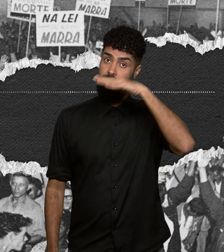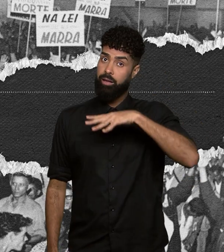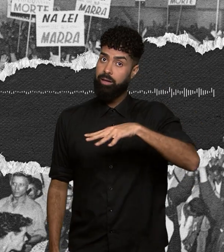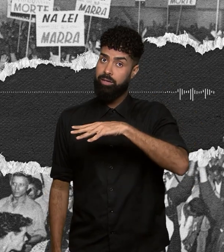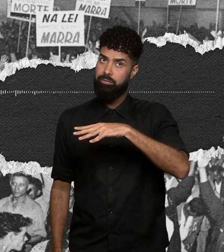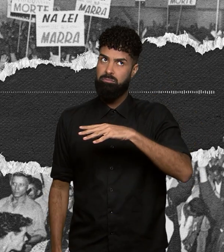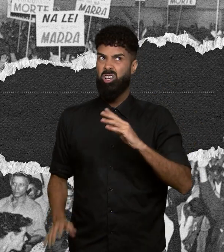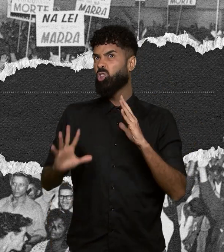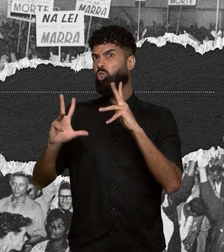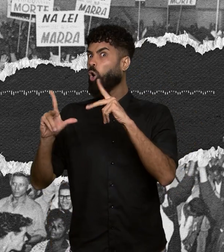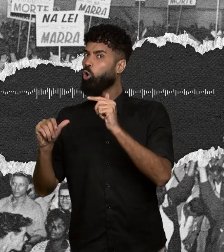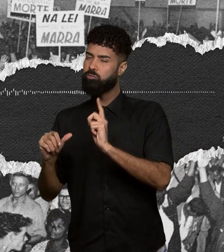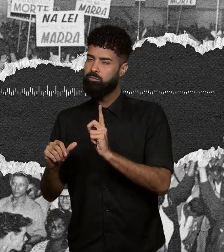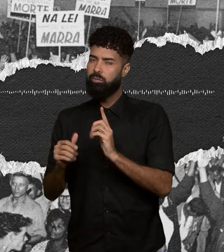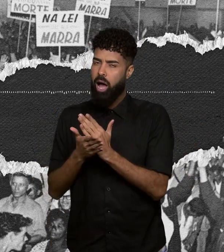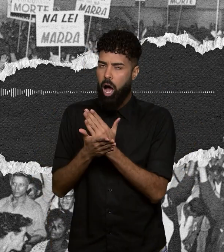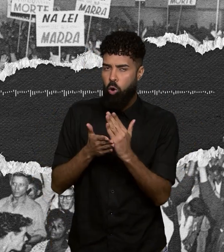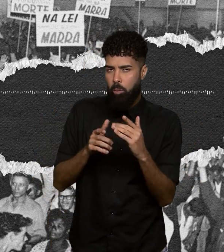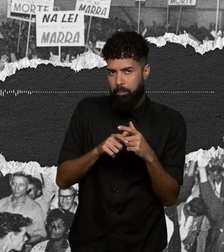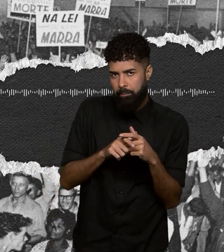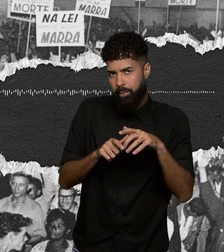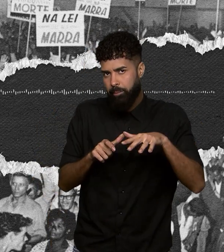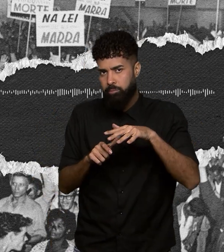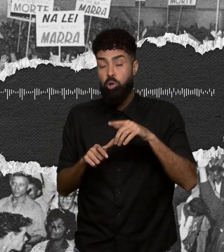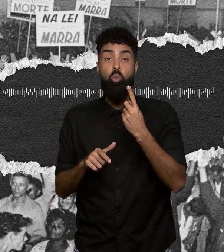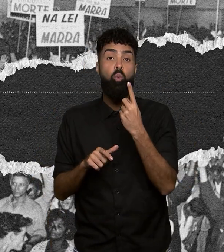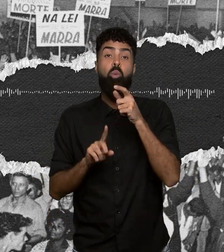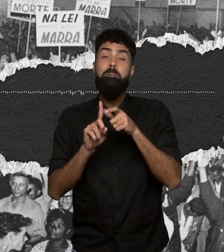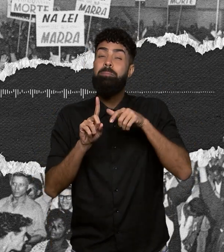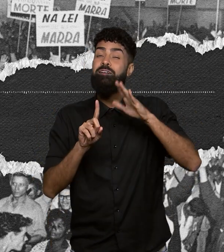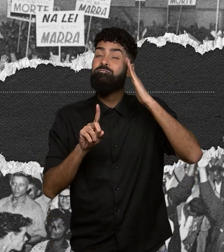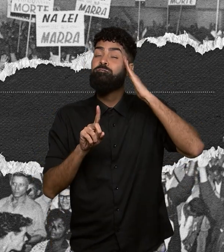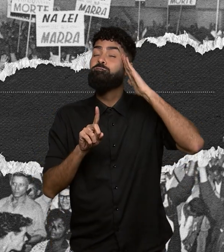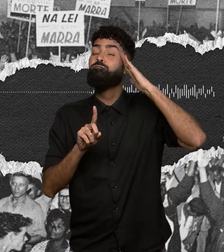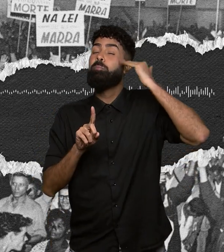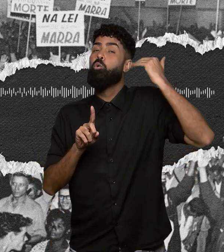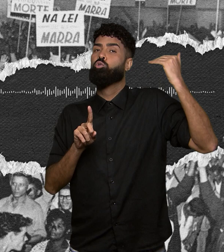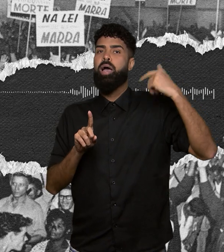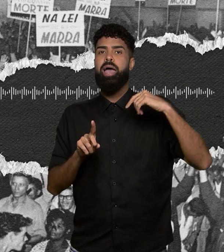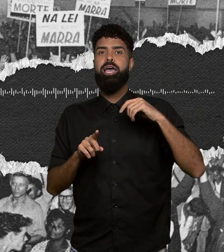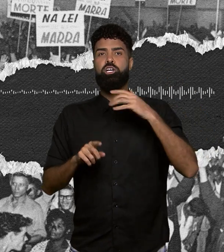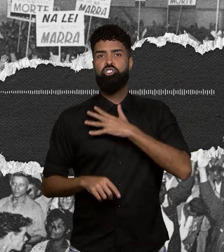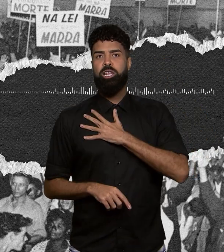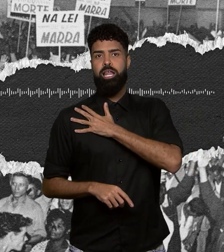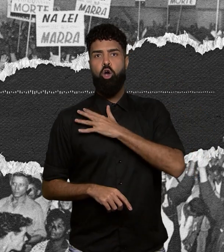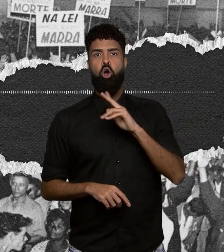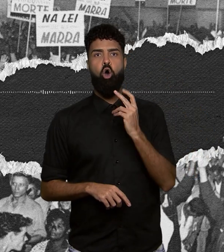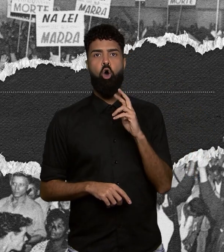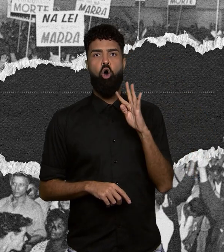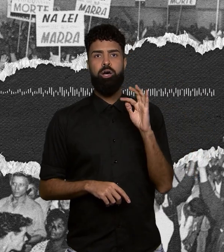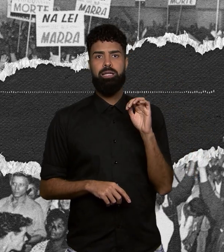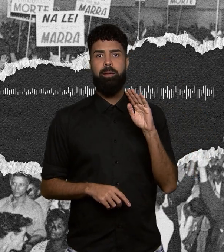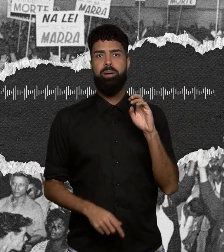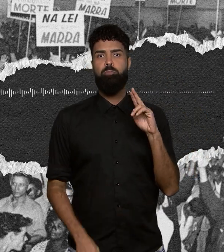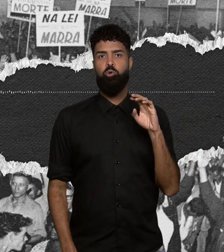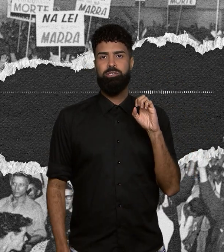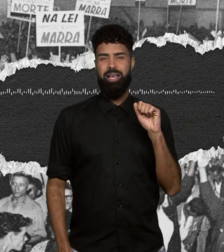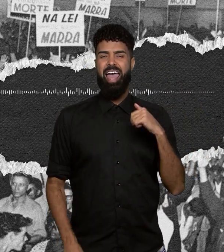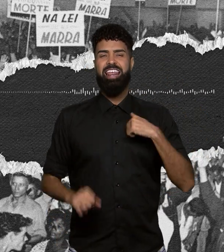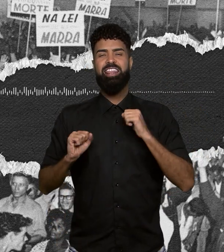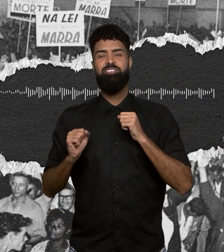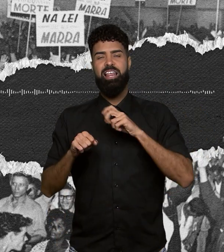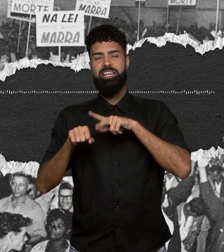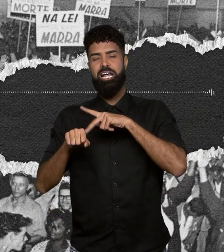nem todos uma parte o mais famoso dessa luta era o General Horta Barbosa ele era da ala nacionalista do outro lado